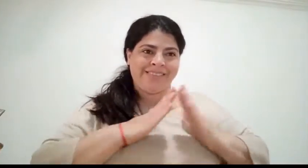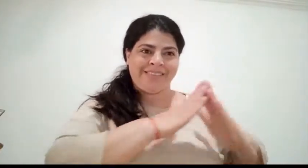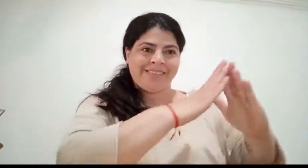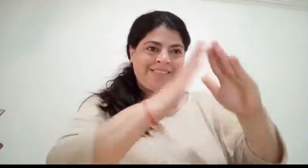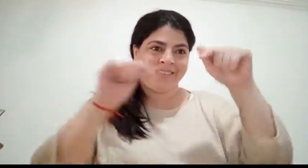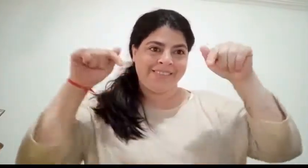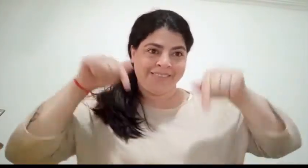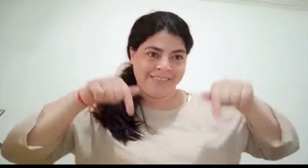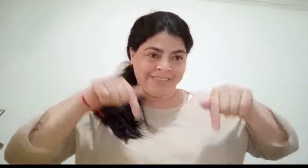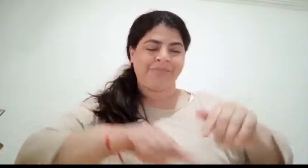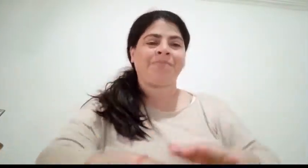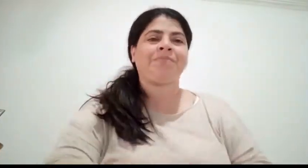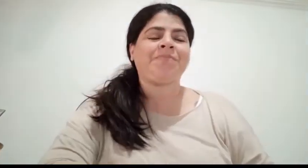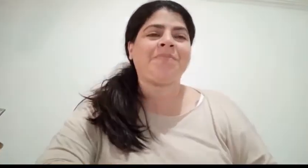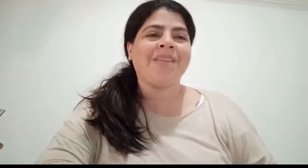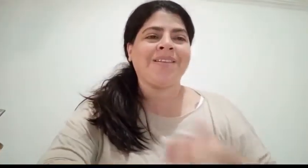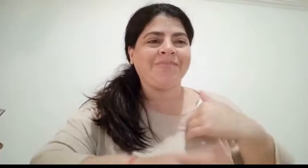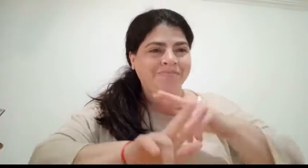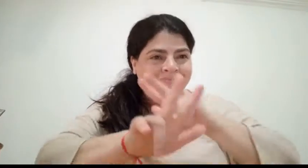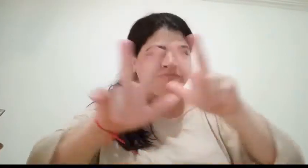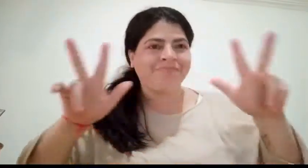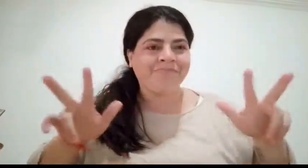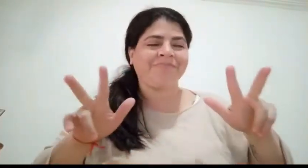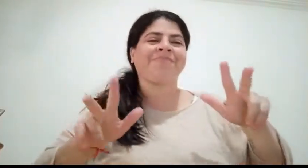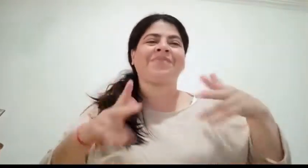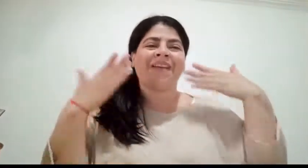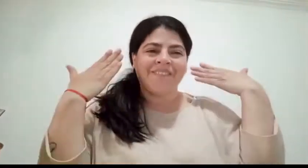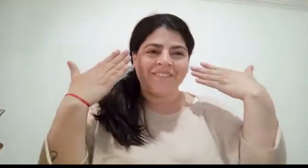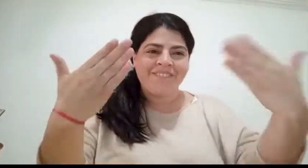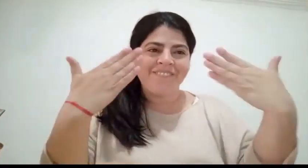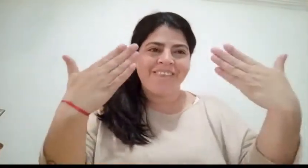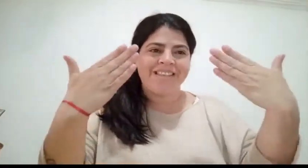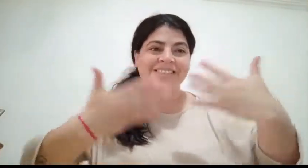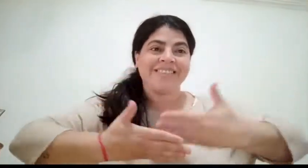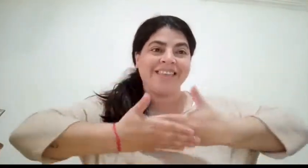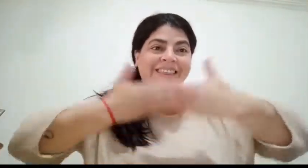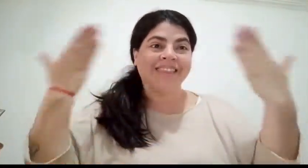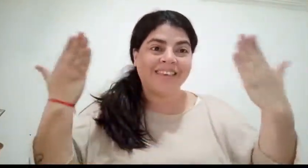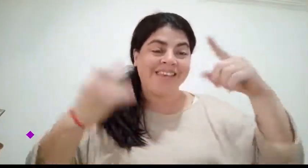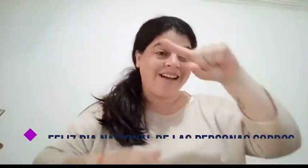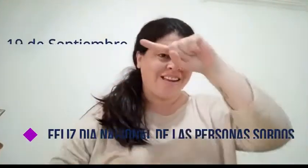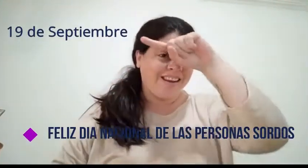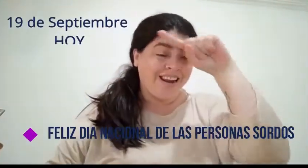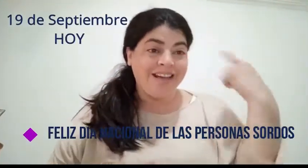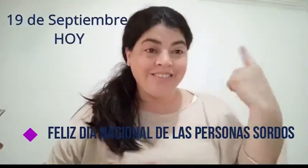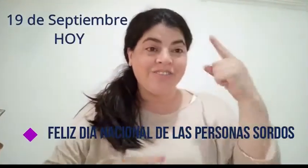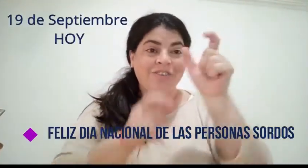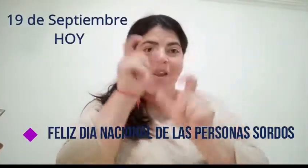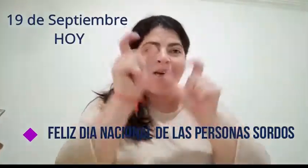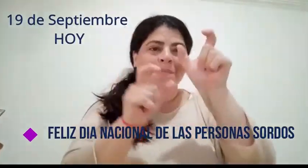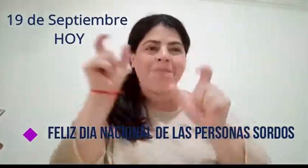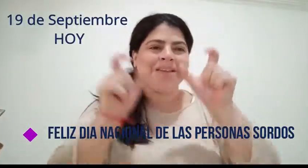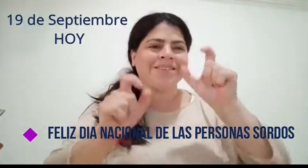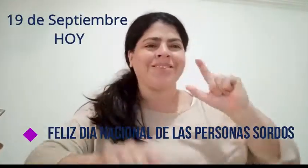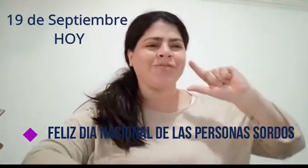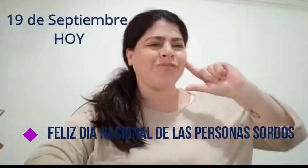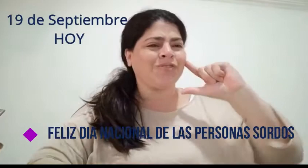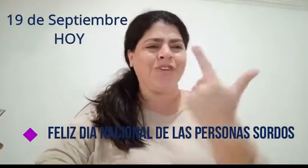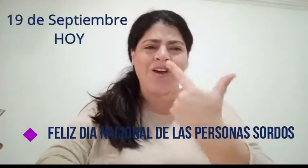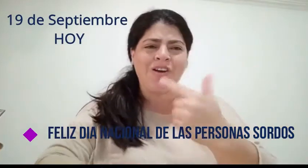Los aliados, pues depende, hacer los de América es más fácil, pero claro, luego Europa, a Gran Bretaña puedo llegar, a lo mejor no es que puedo,